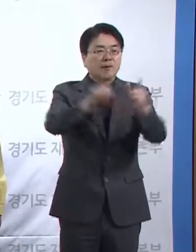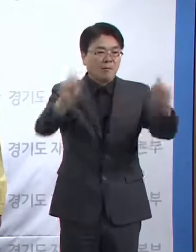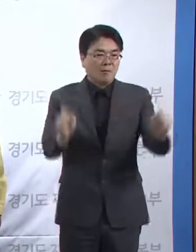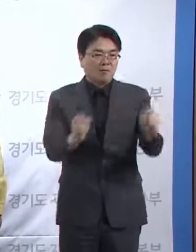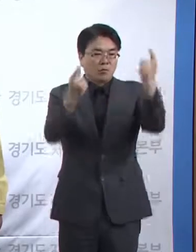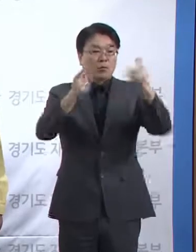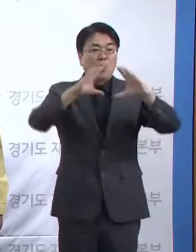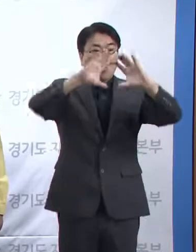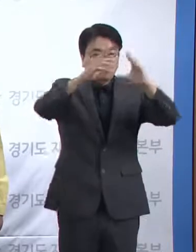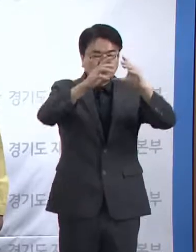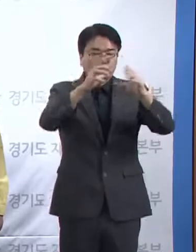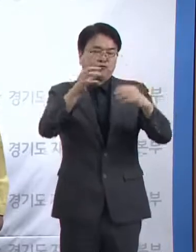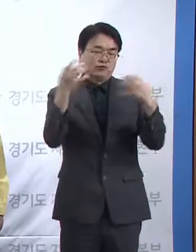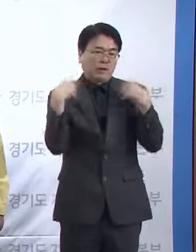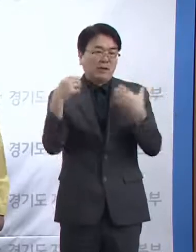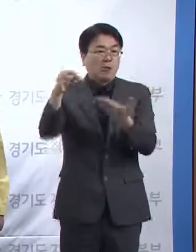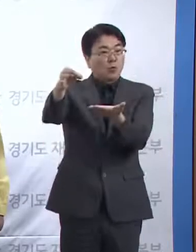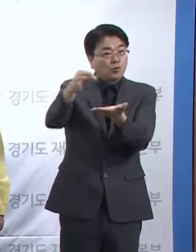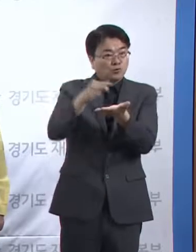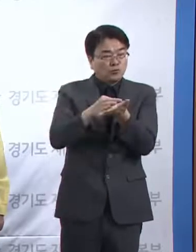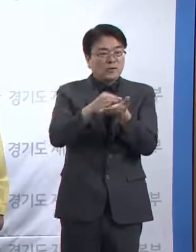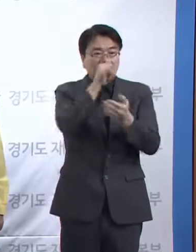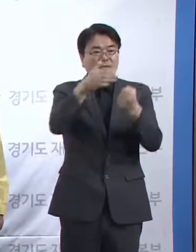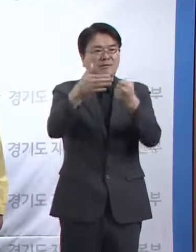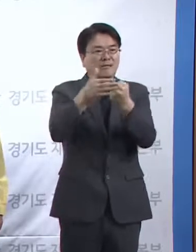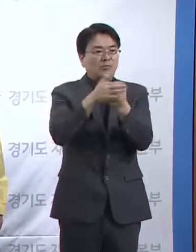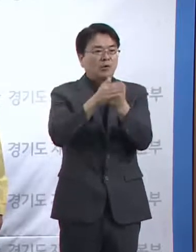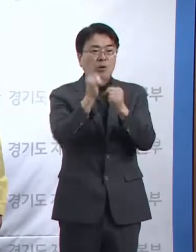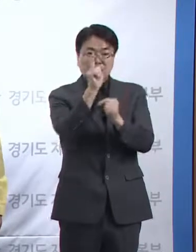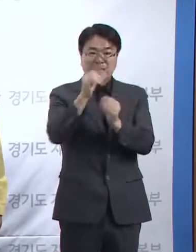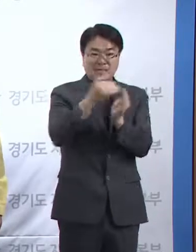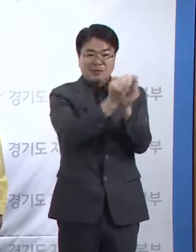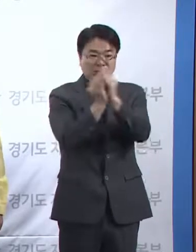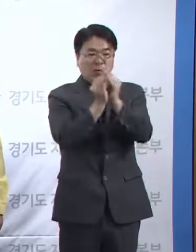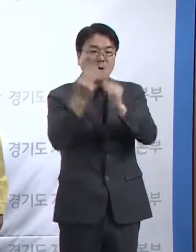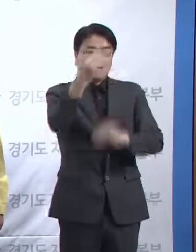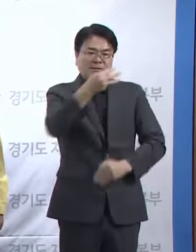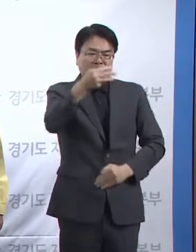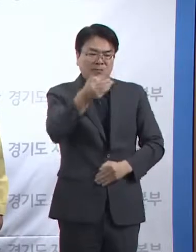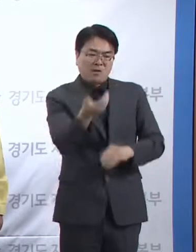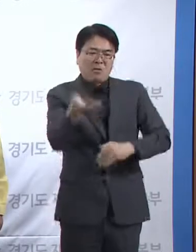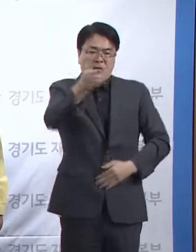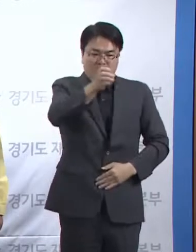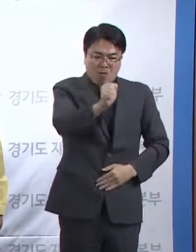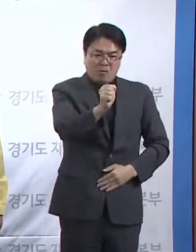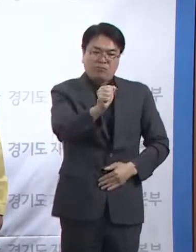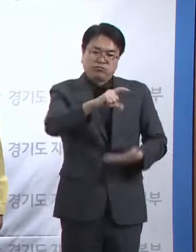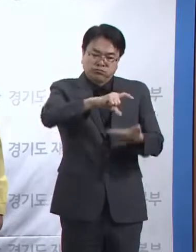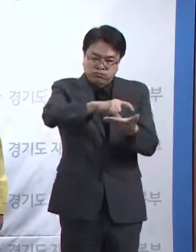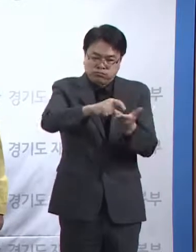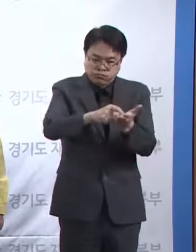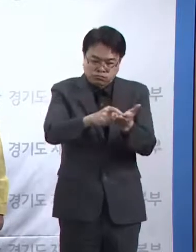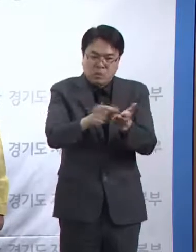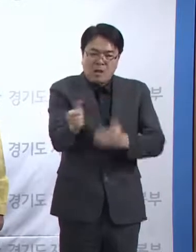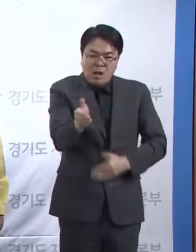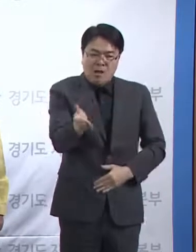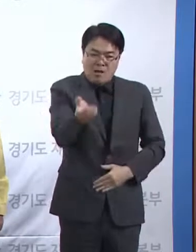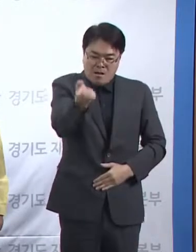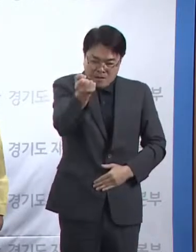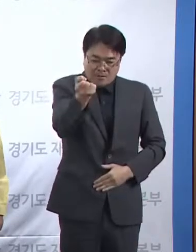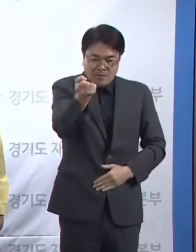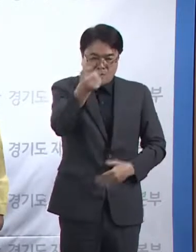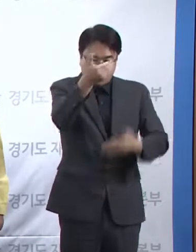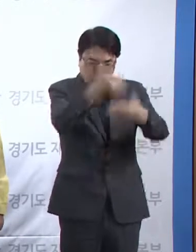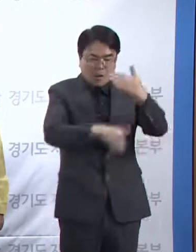확보된 데다 1조 3,600억 원에 달하는 재난기본소득을 편성하게 되면서 500억 원의